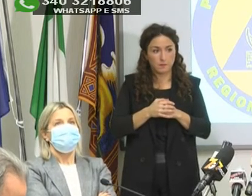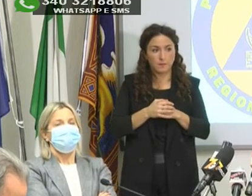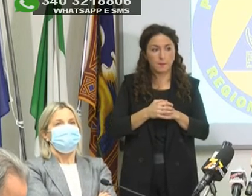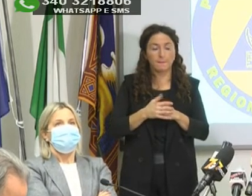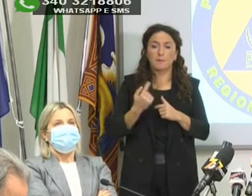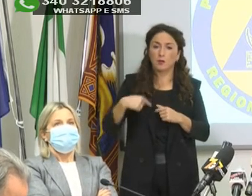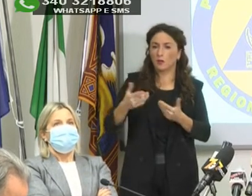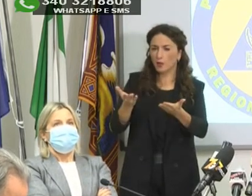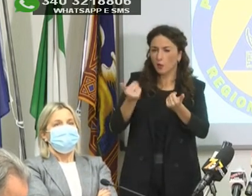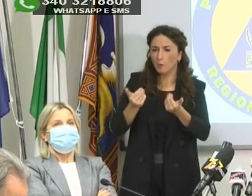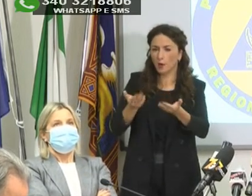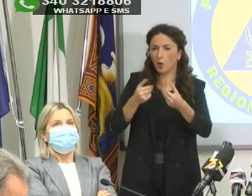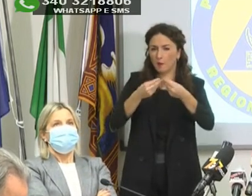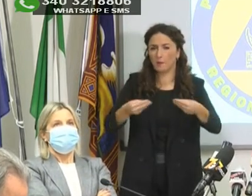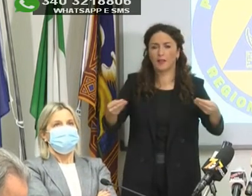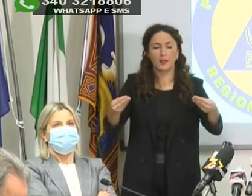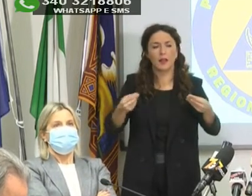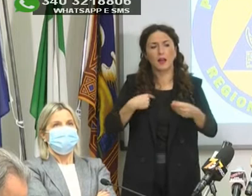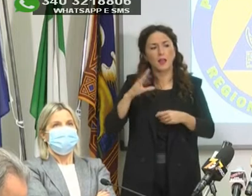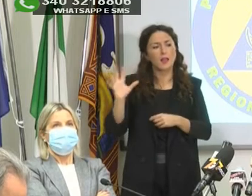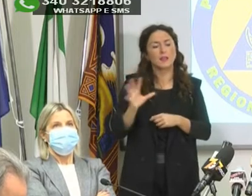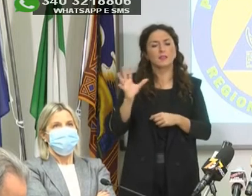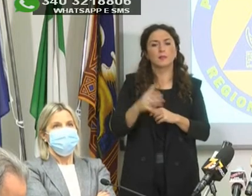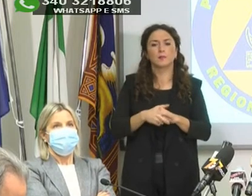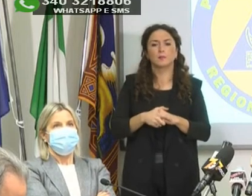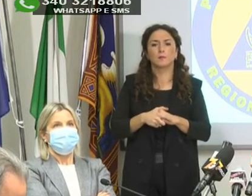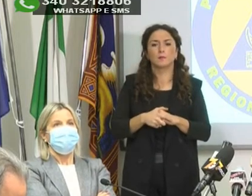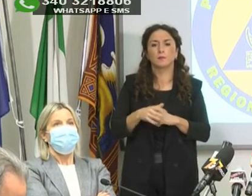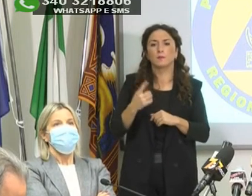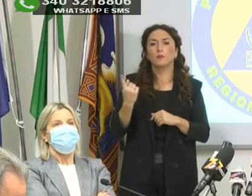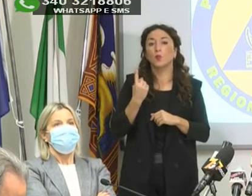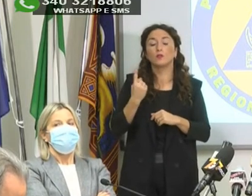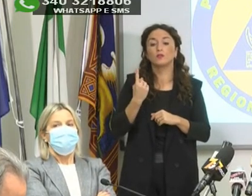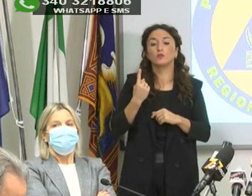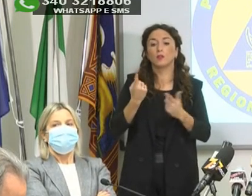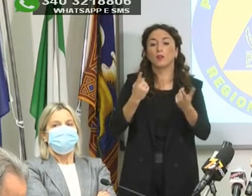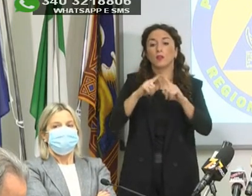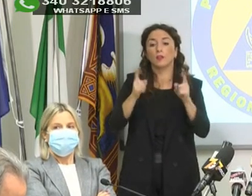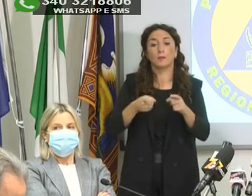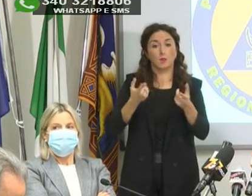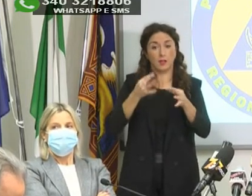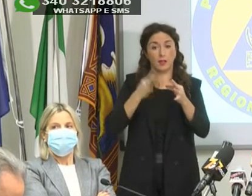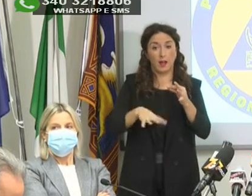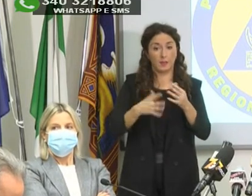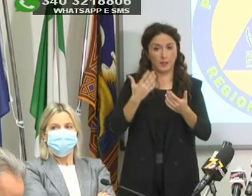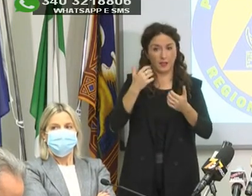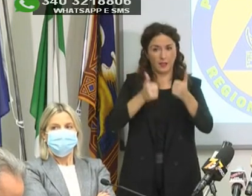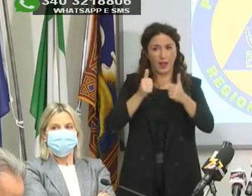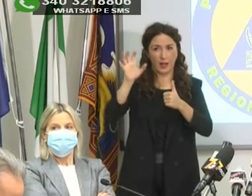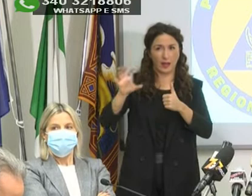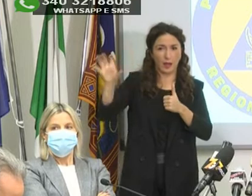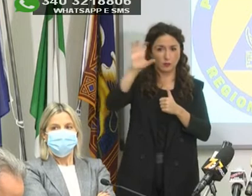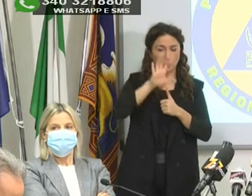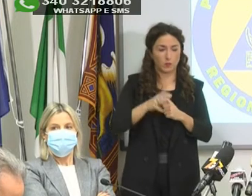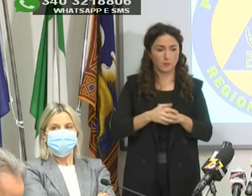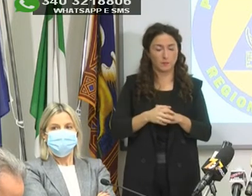ne compriamo anche tanto, voglio dire. Faccio esempio, noi siamo gli unici ad avere i tamponi rapidi, abbiamo fatto anche la gara per molte regioni, ma